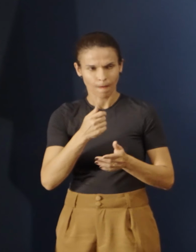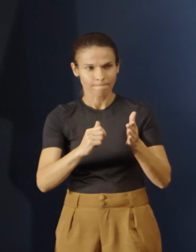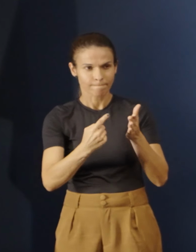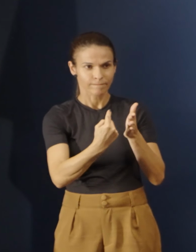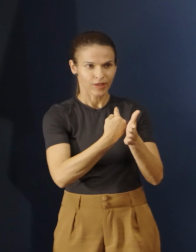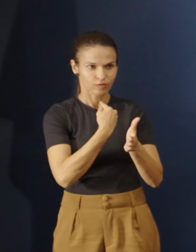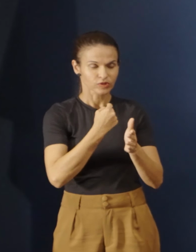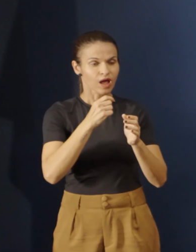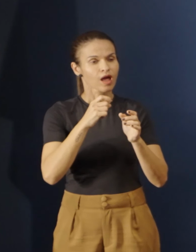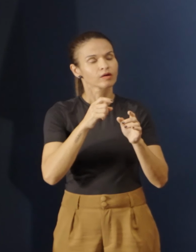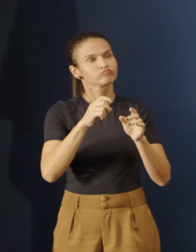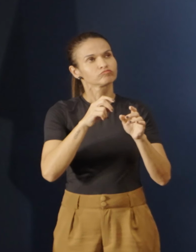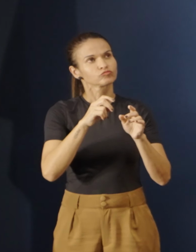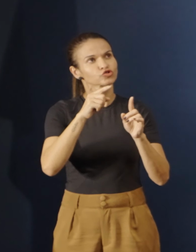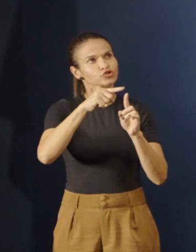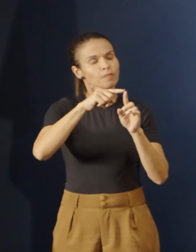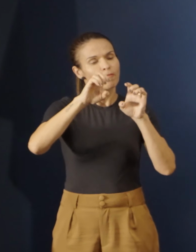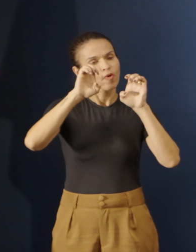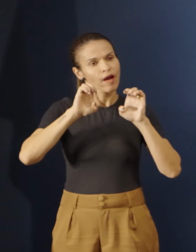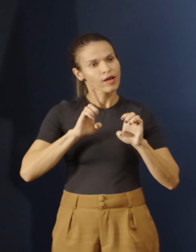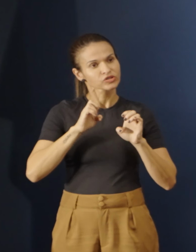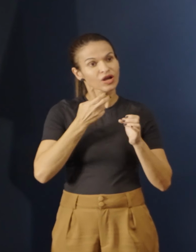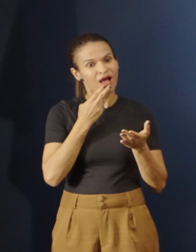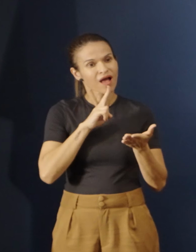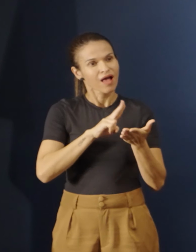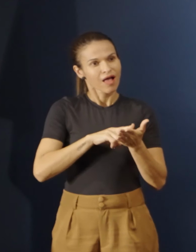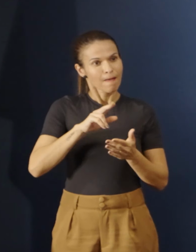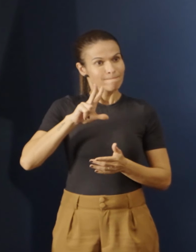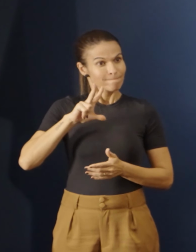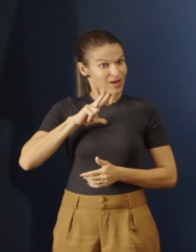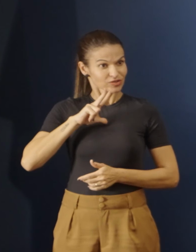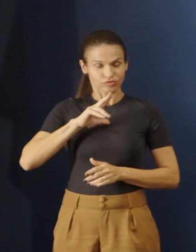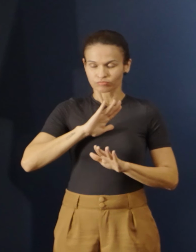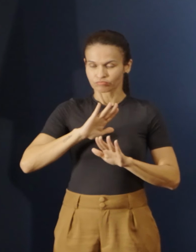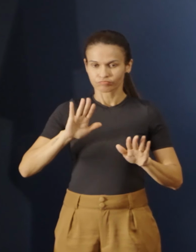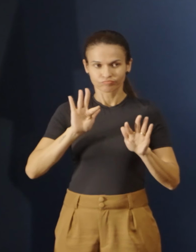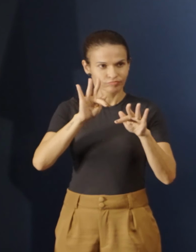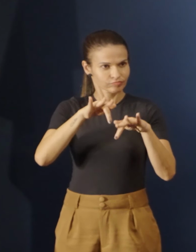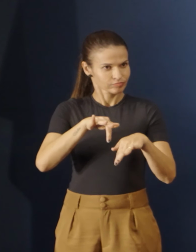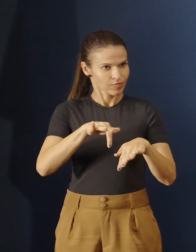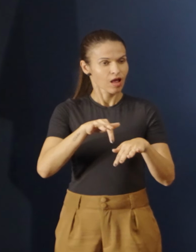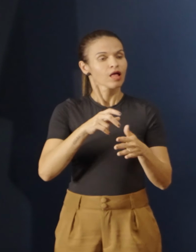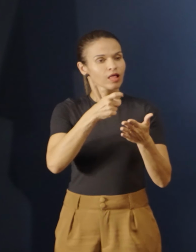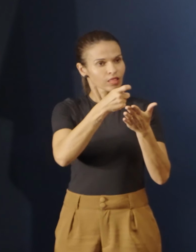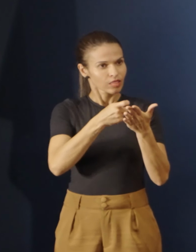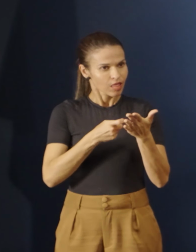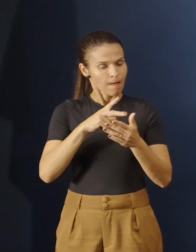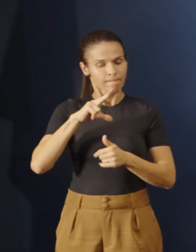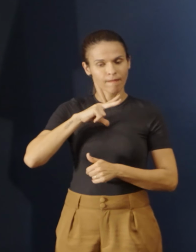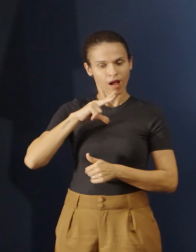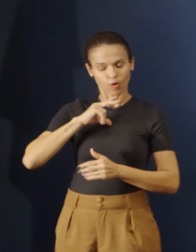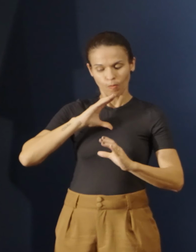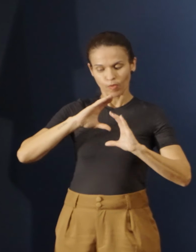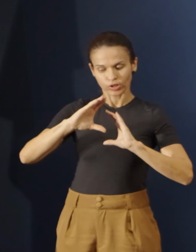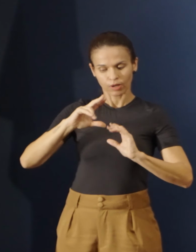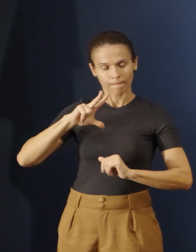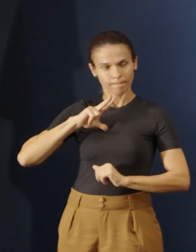questão ética. Olha, carta é texto íntimo e ponto final. É texto íntimo, é comunicação íntima e ponto